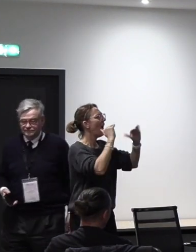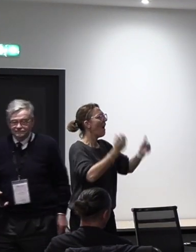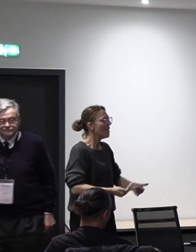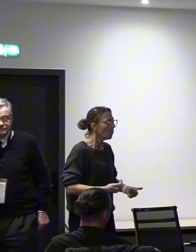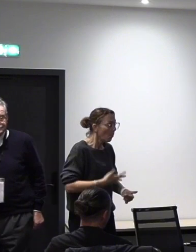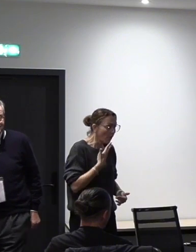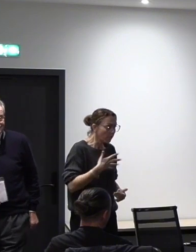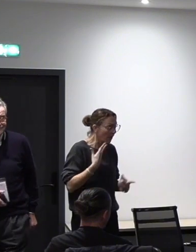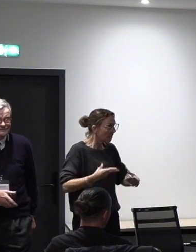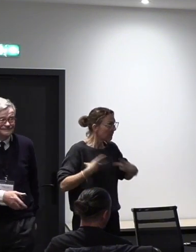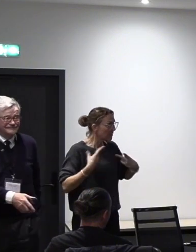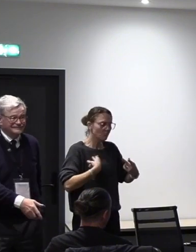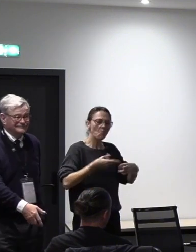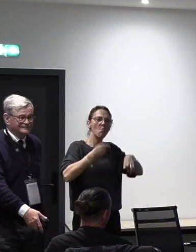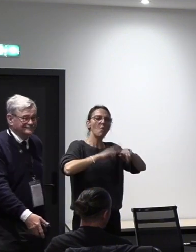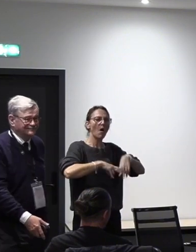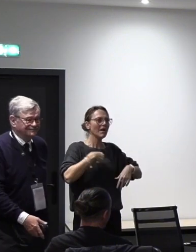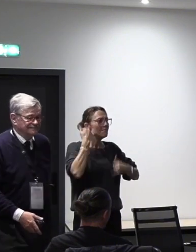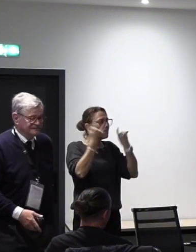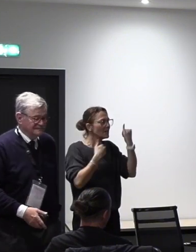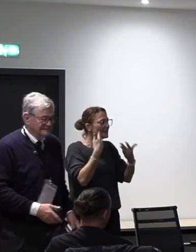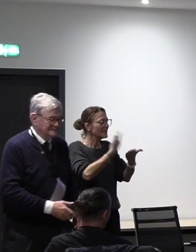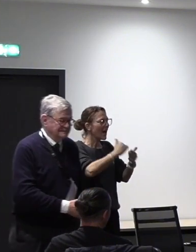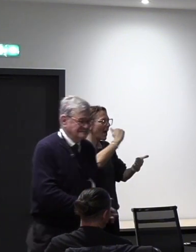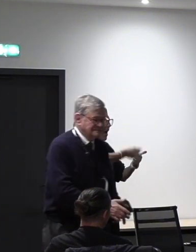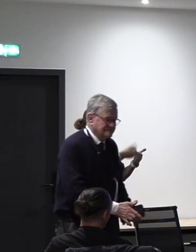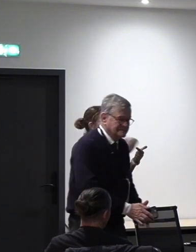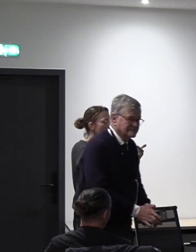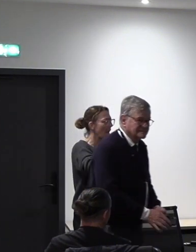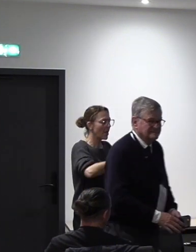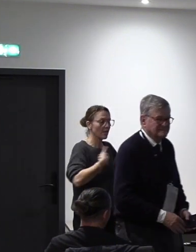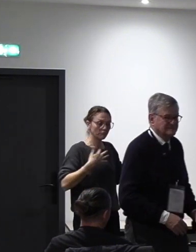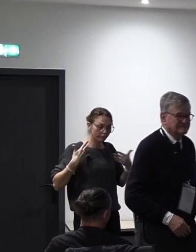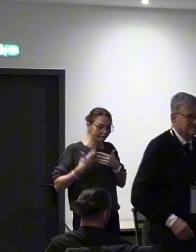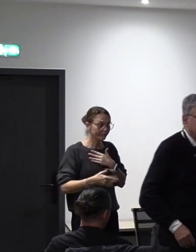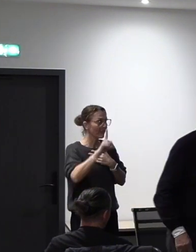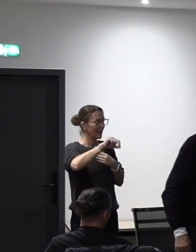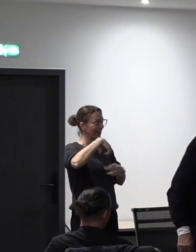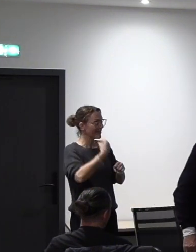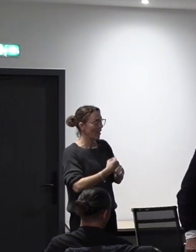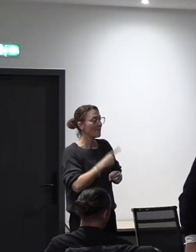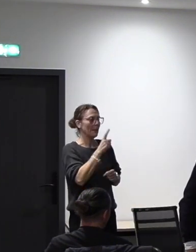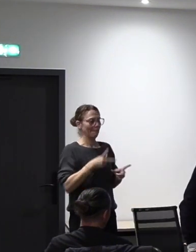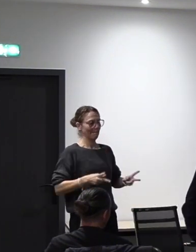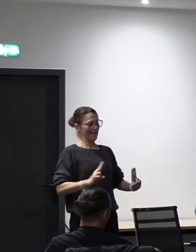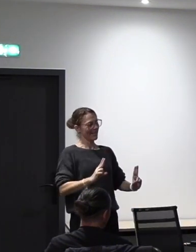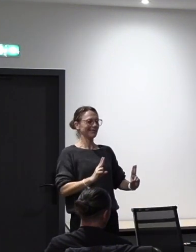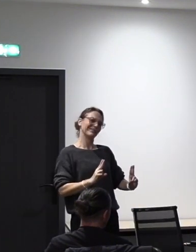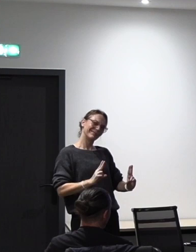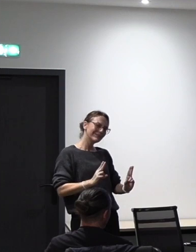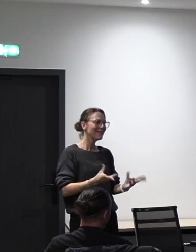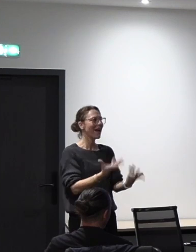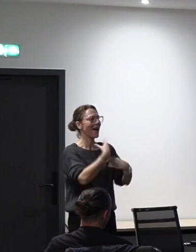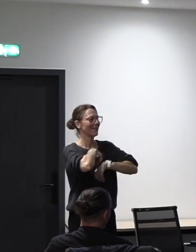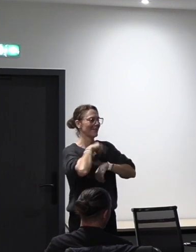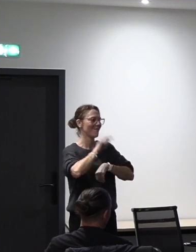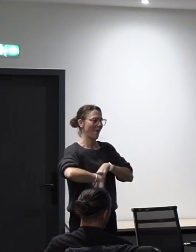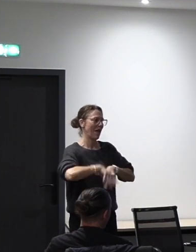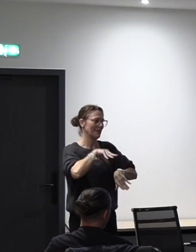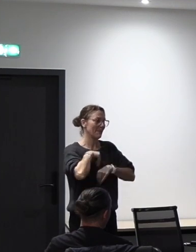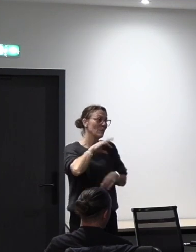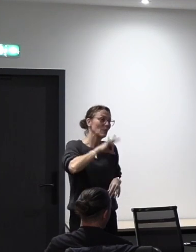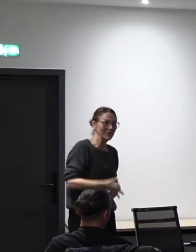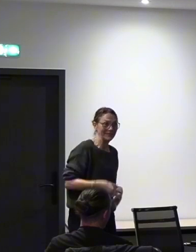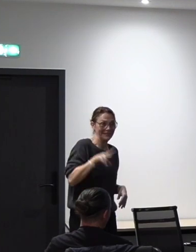coup, tout est fichu, je serais dans un état épouvantable. Ça fait 20 ans, tout va bien, mais il m'a fallu une petite période. C'est-à-dire que oui,